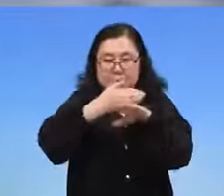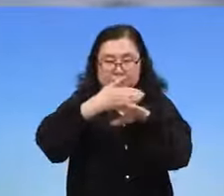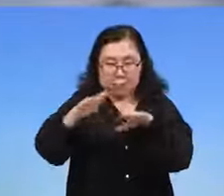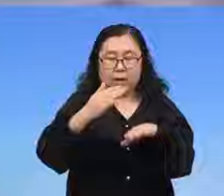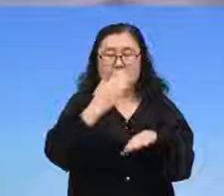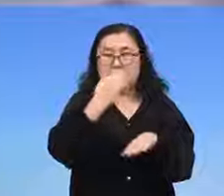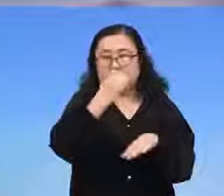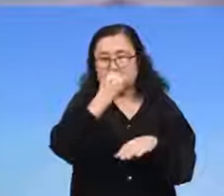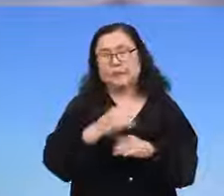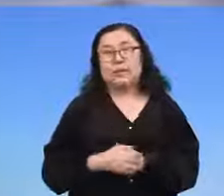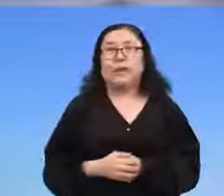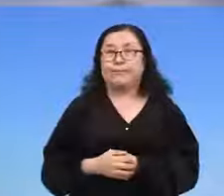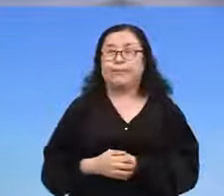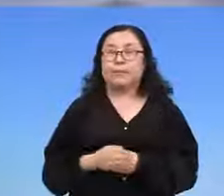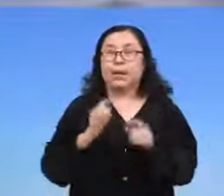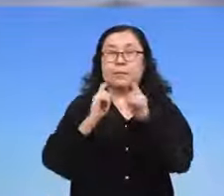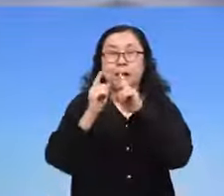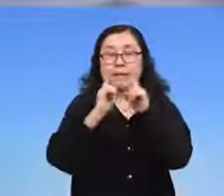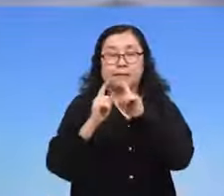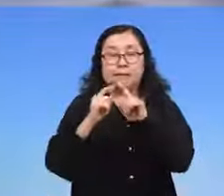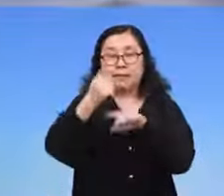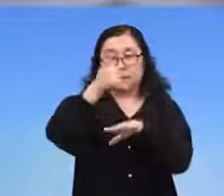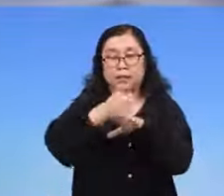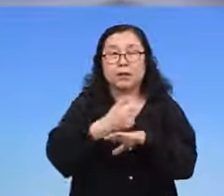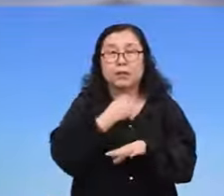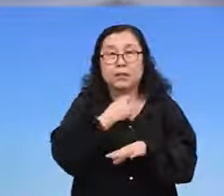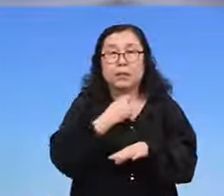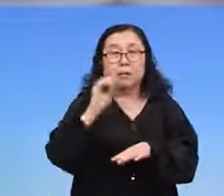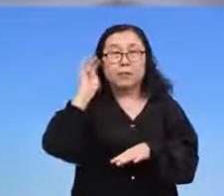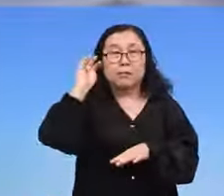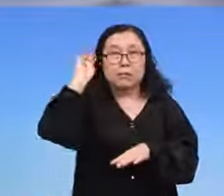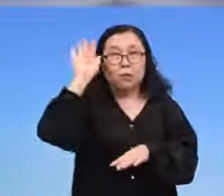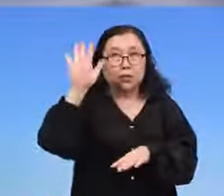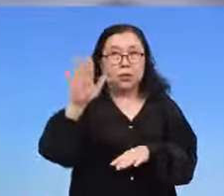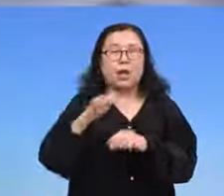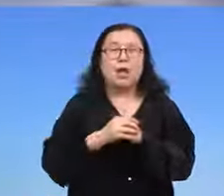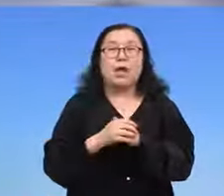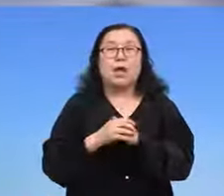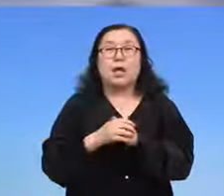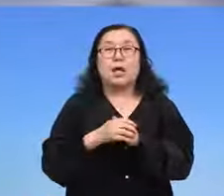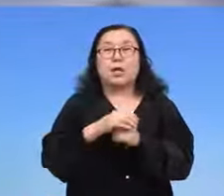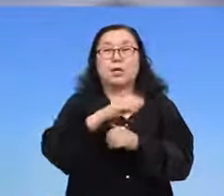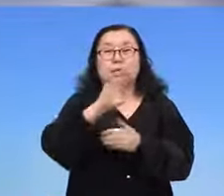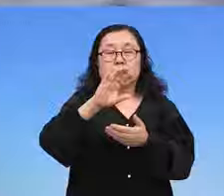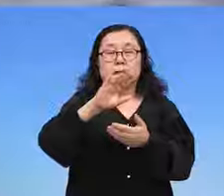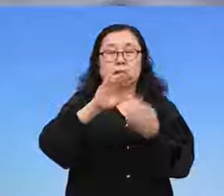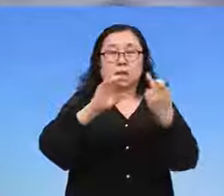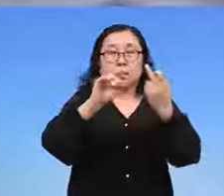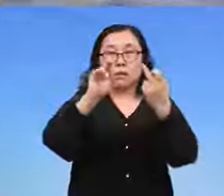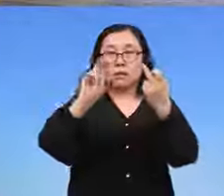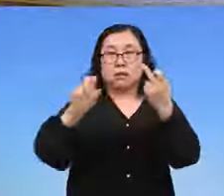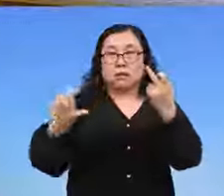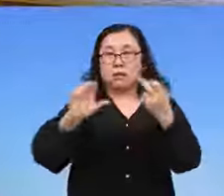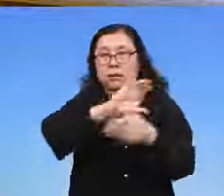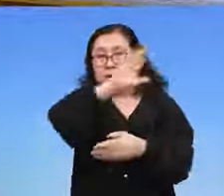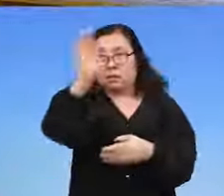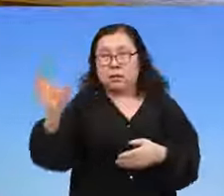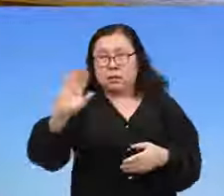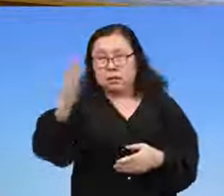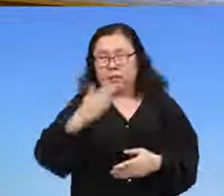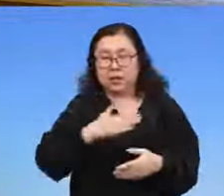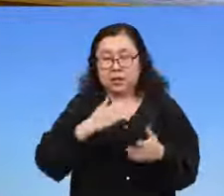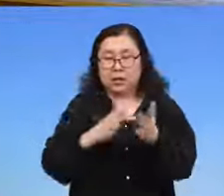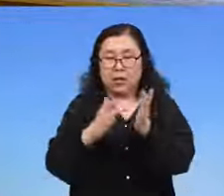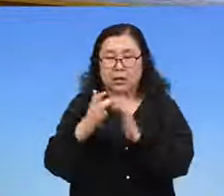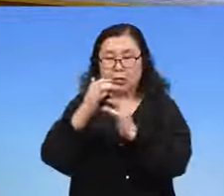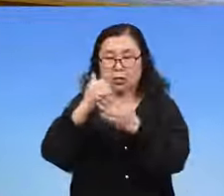말씀을 이렇게 맺기를 원합니다. 이제 여러분 며칠만 있으면 성탄절인데요, 요한계시록 22장 16절,